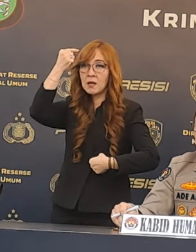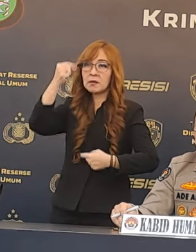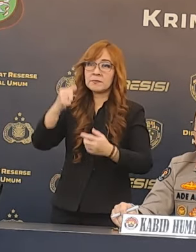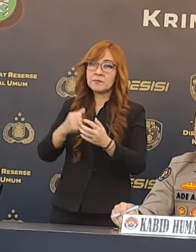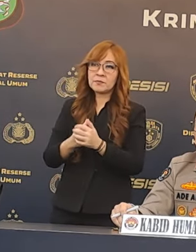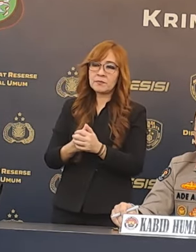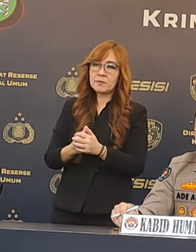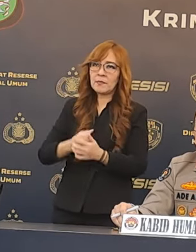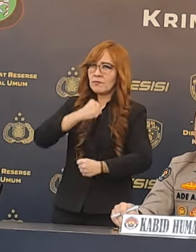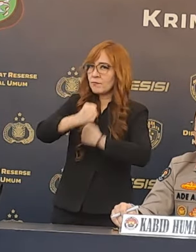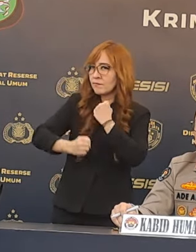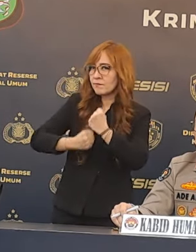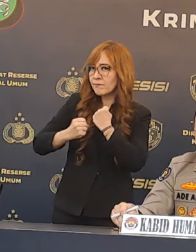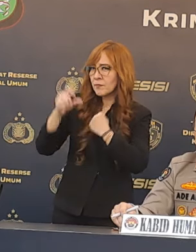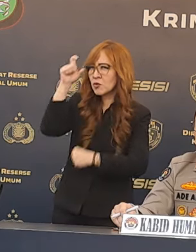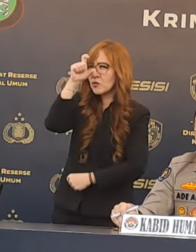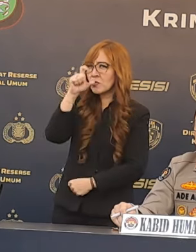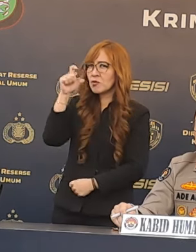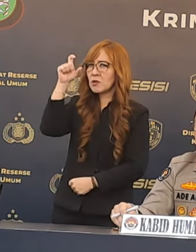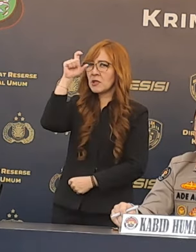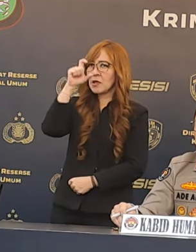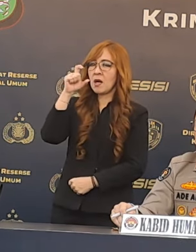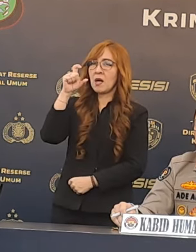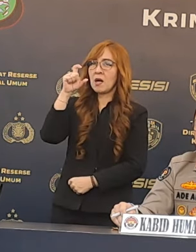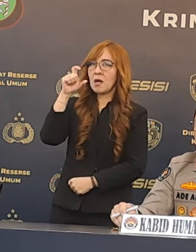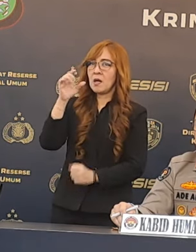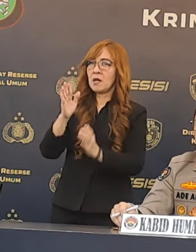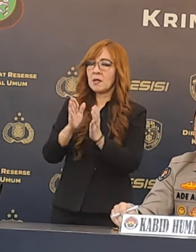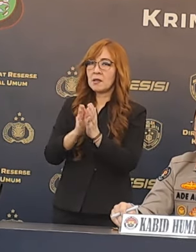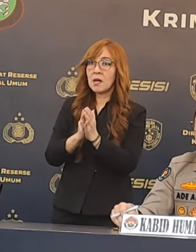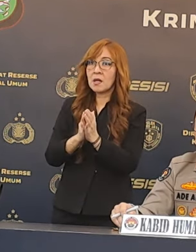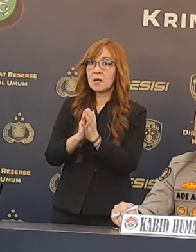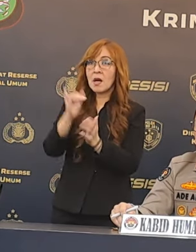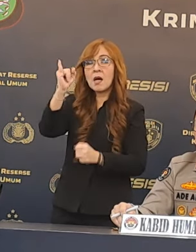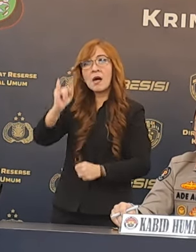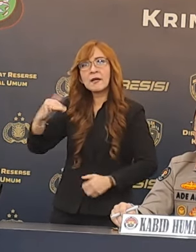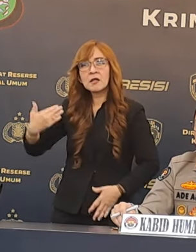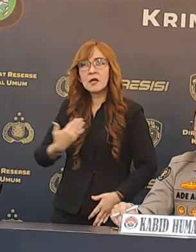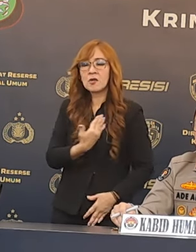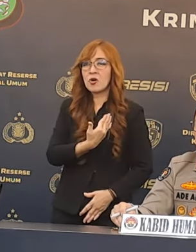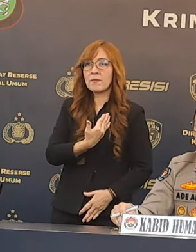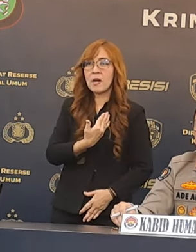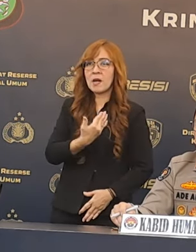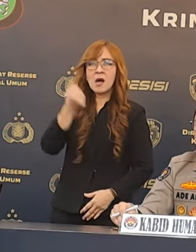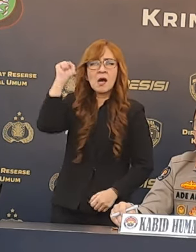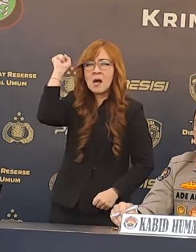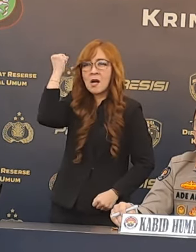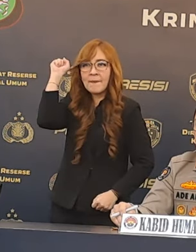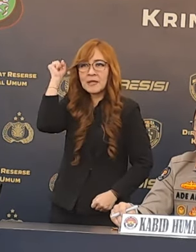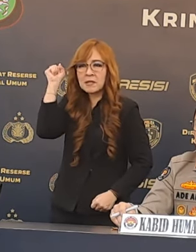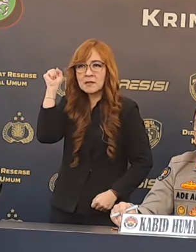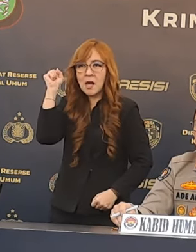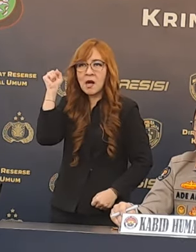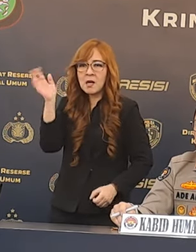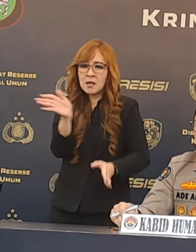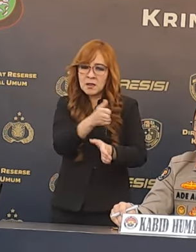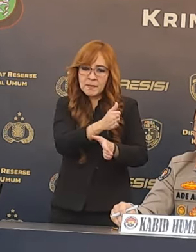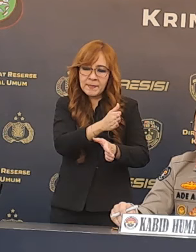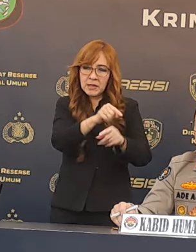yang mencurigakan sehingga korban tidak dapat meraih ke tepi kolam.